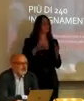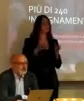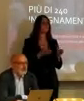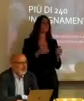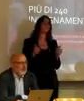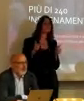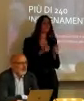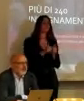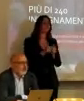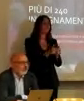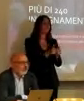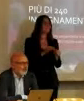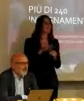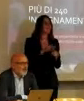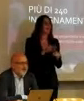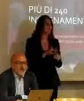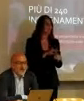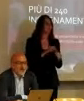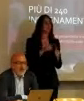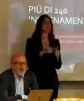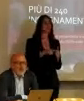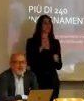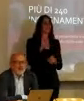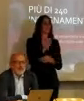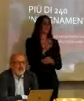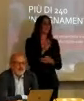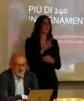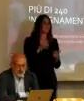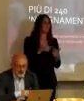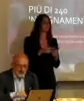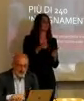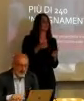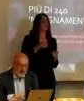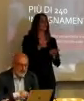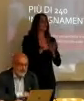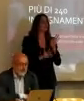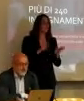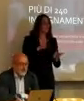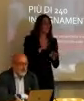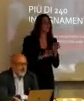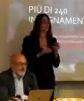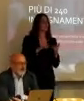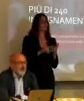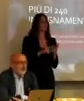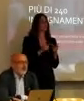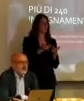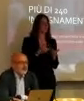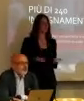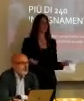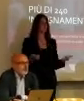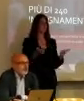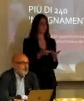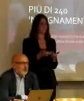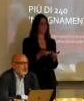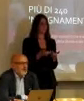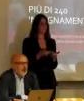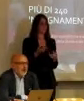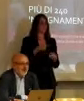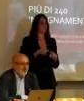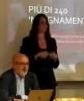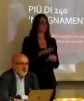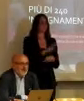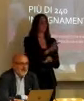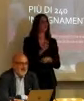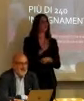loro lezioni, con il tutorato, con i convegni che organizzeranno e con più di